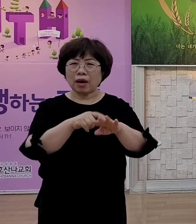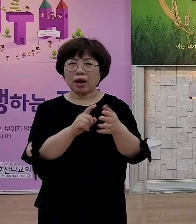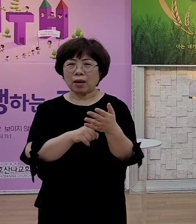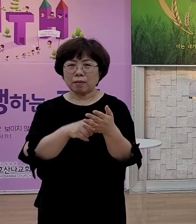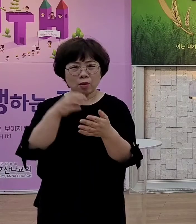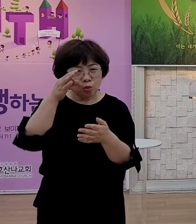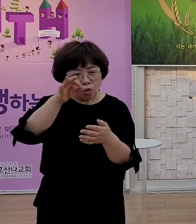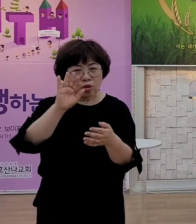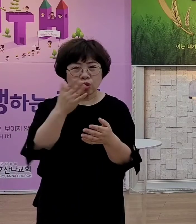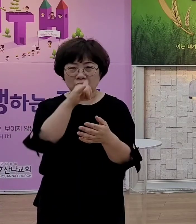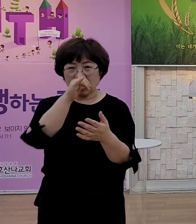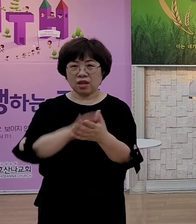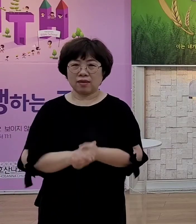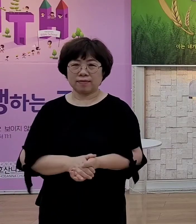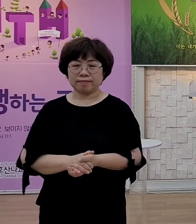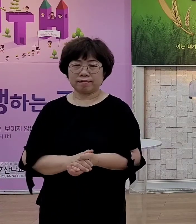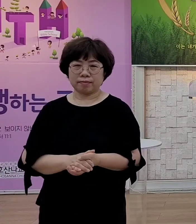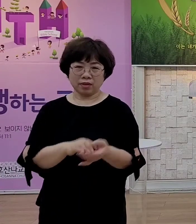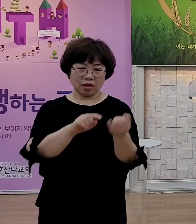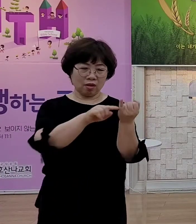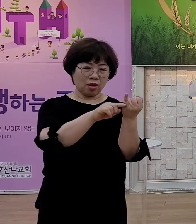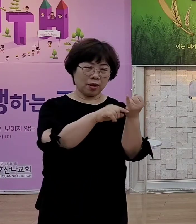않습니까? 바로 그거예요.